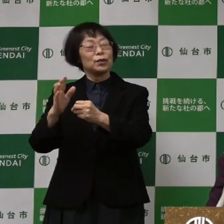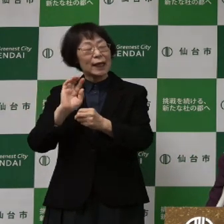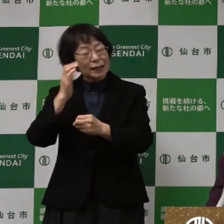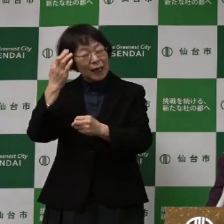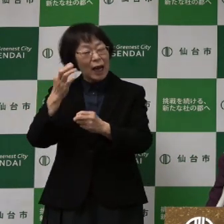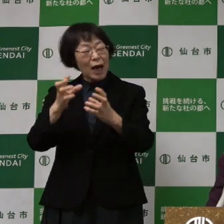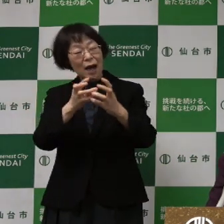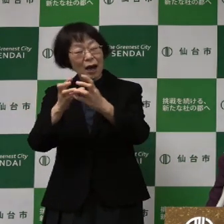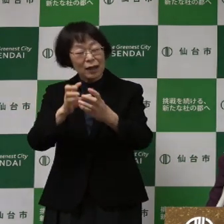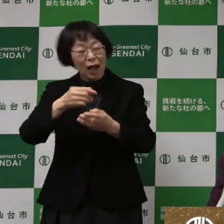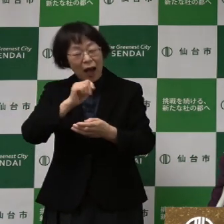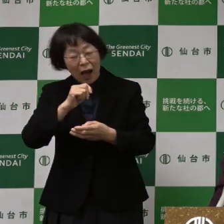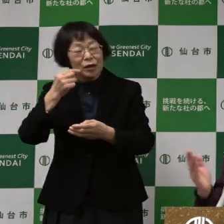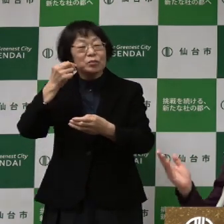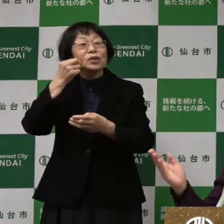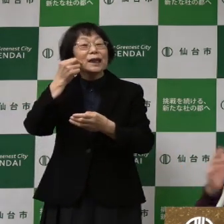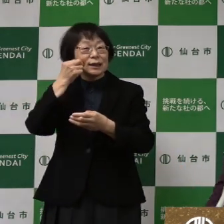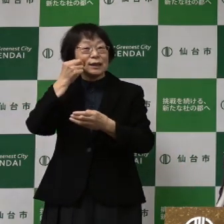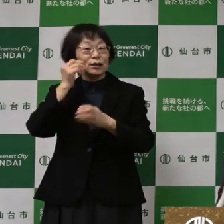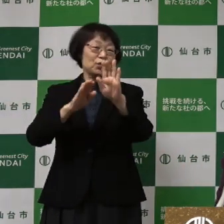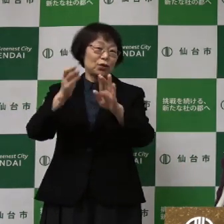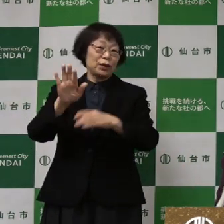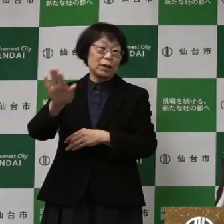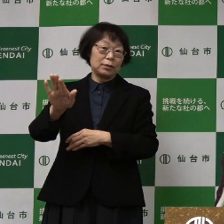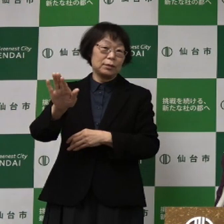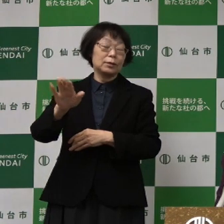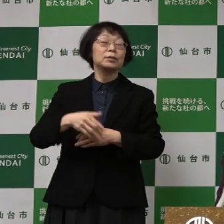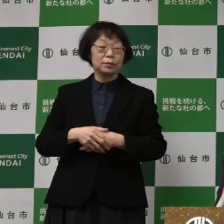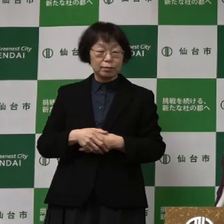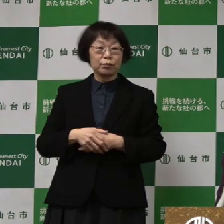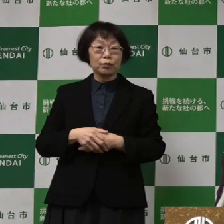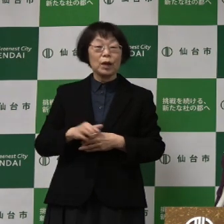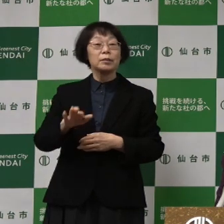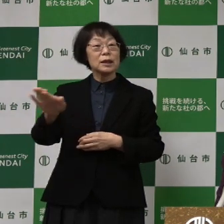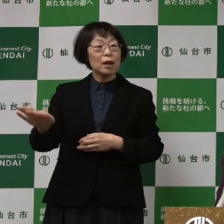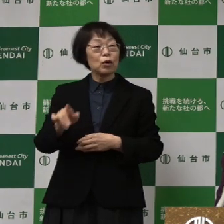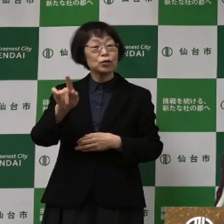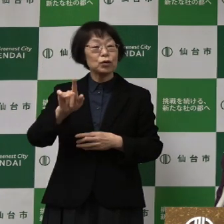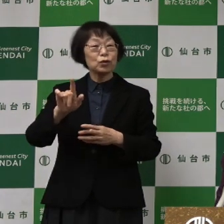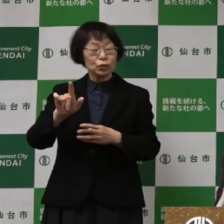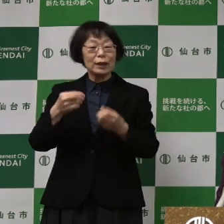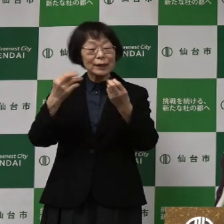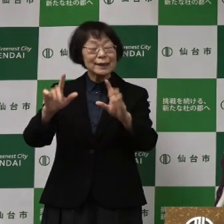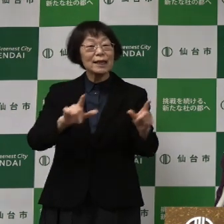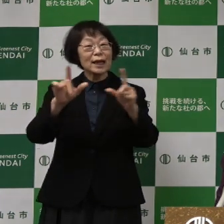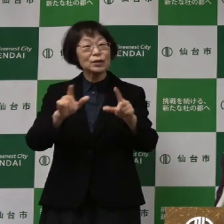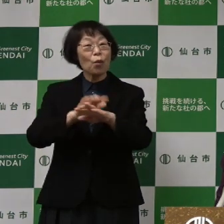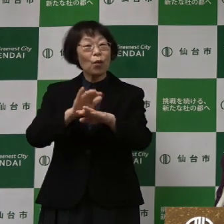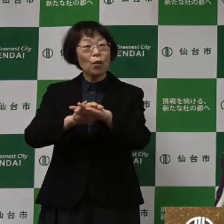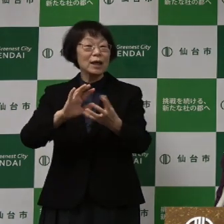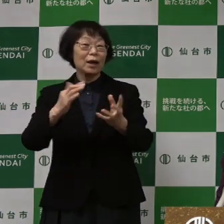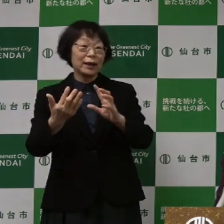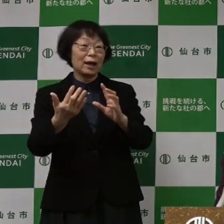と、ご自身皆さんたちもですね、やはりそういう生活パターンになってきているのでは